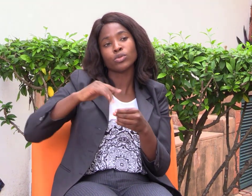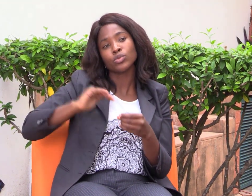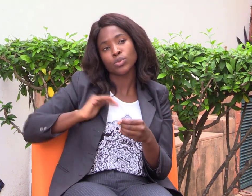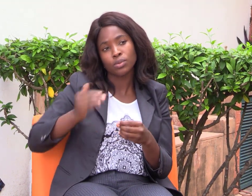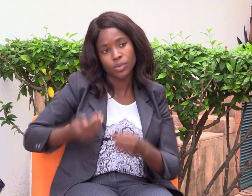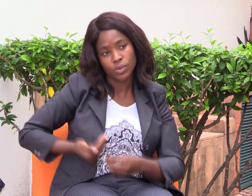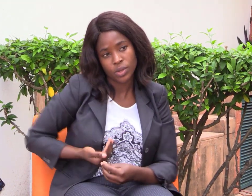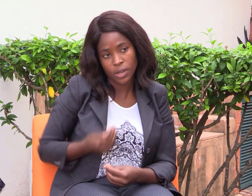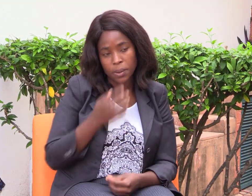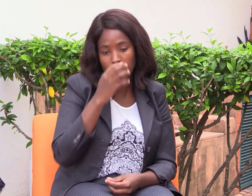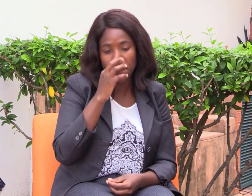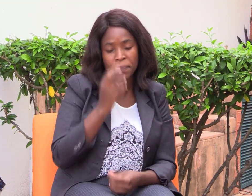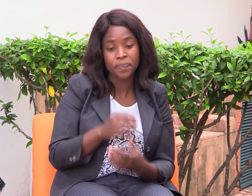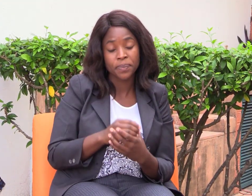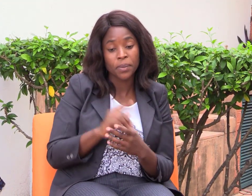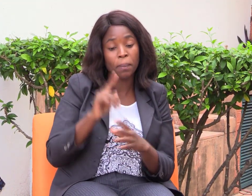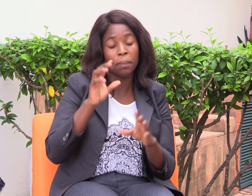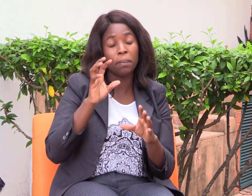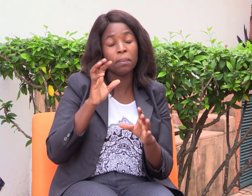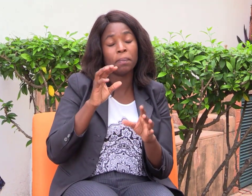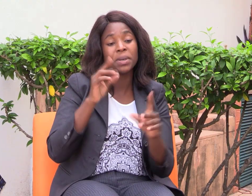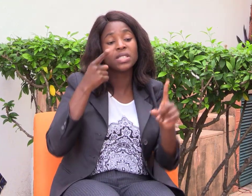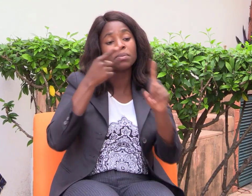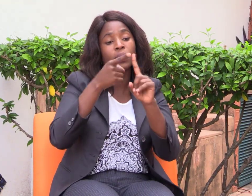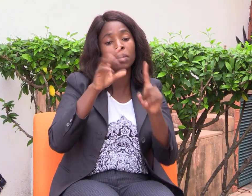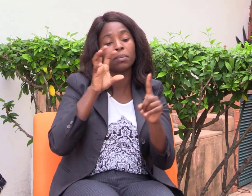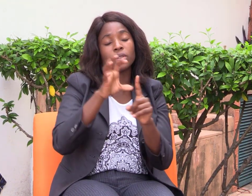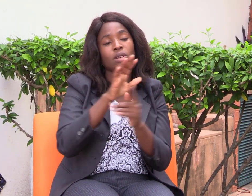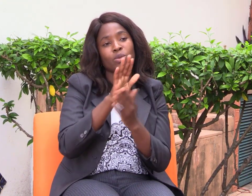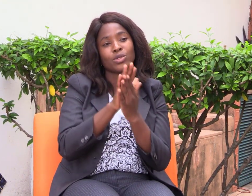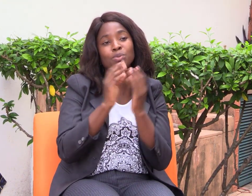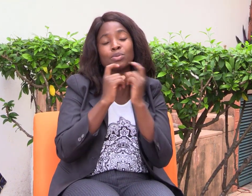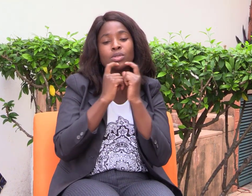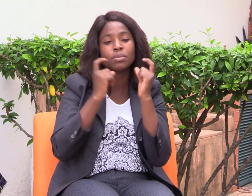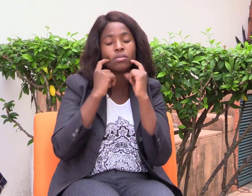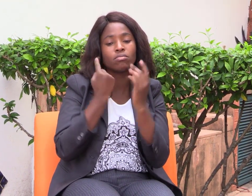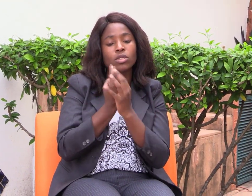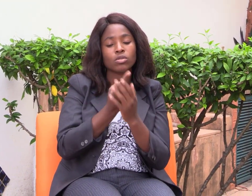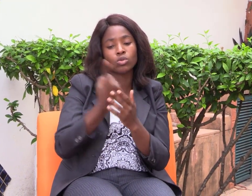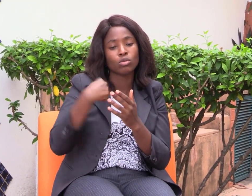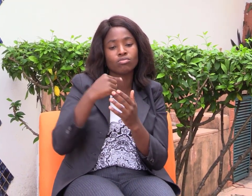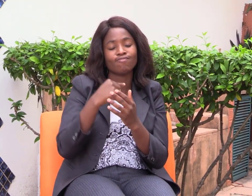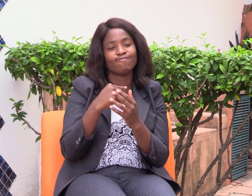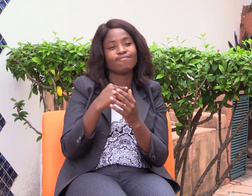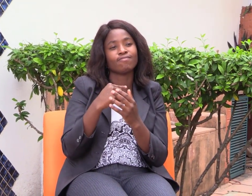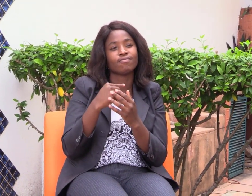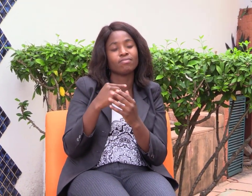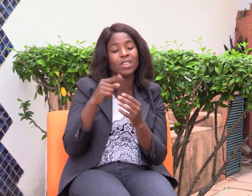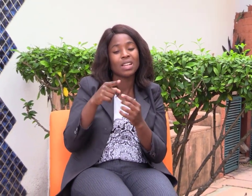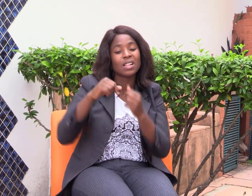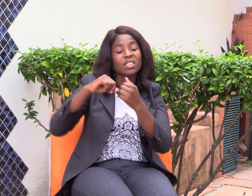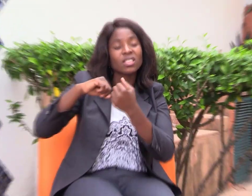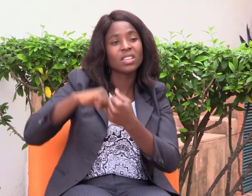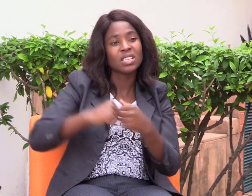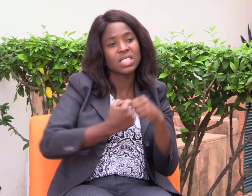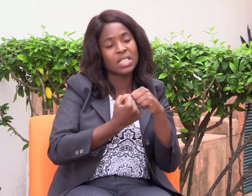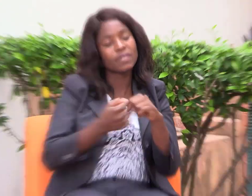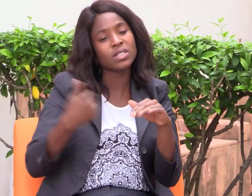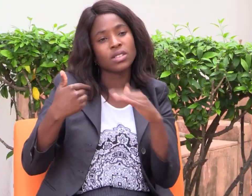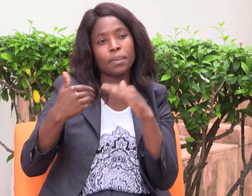para o mundo no geral e principalmente para essas mulheres aqui em Moçambique, é dizer